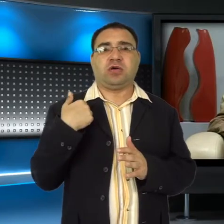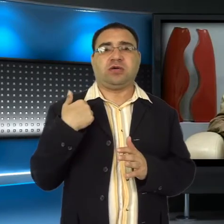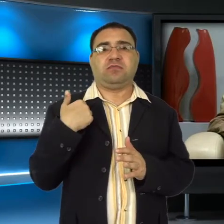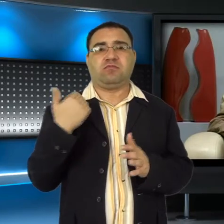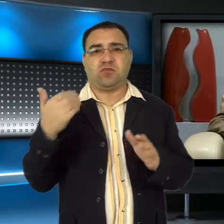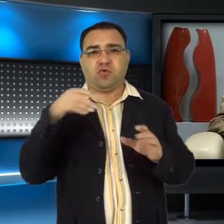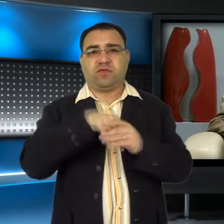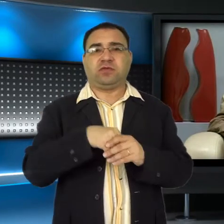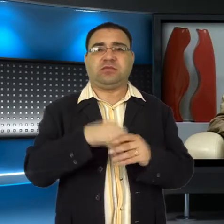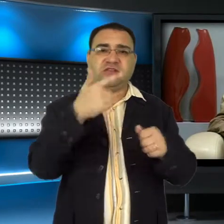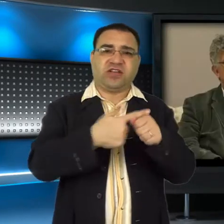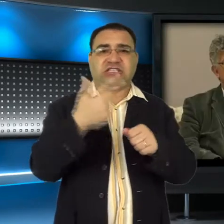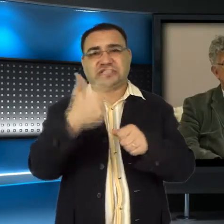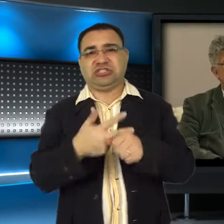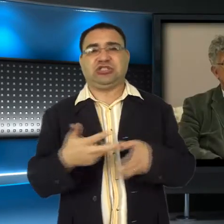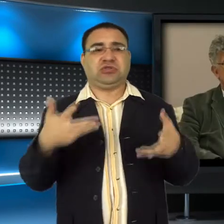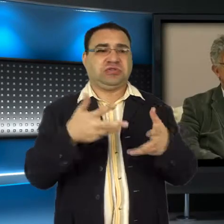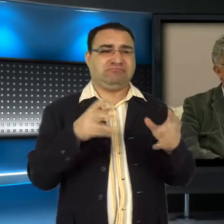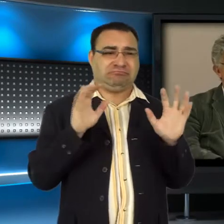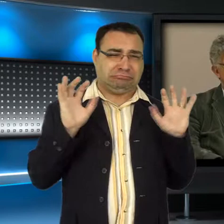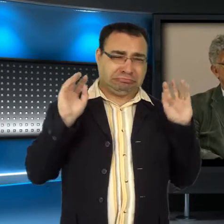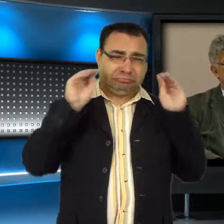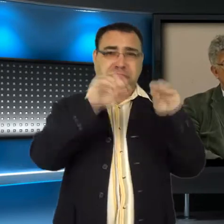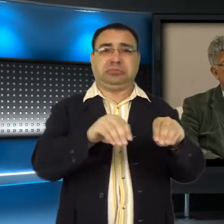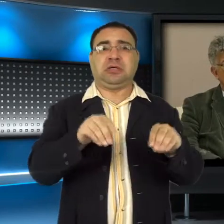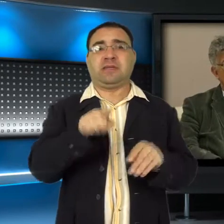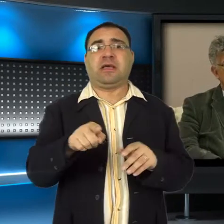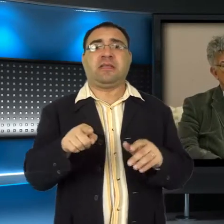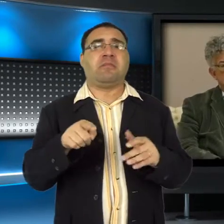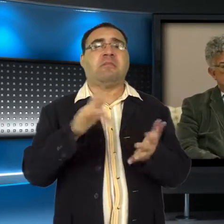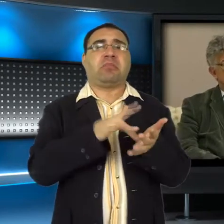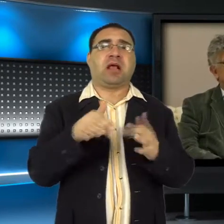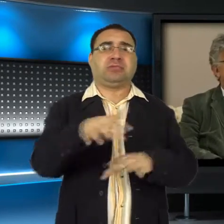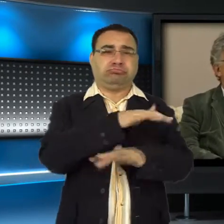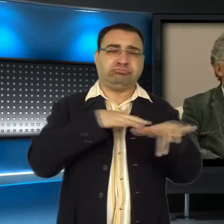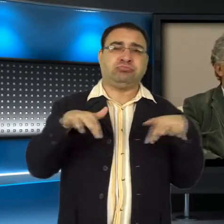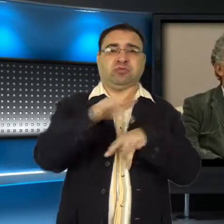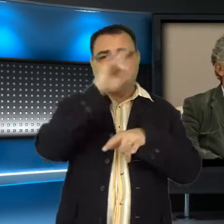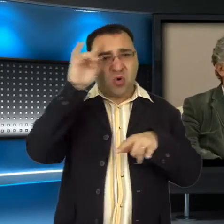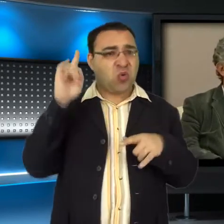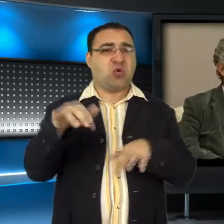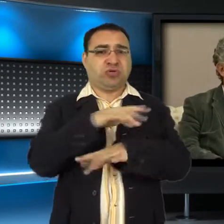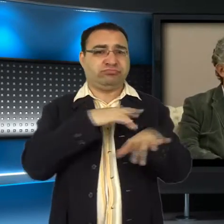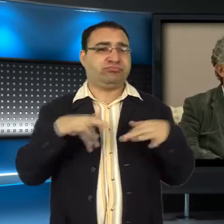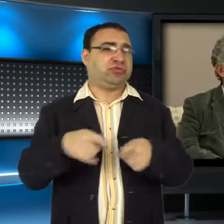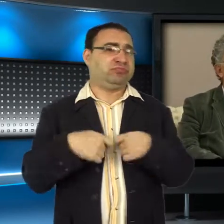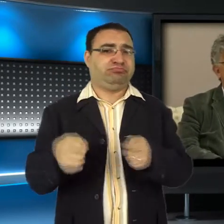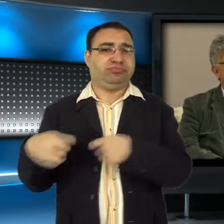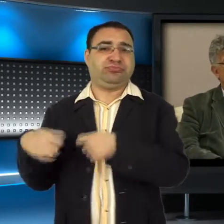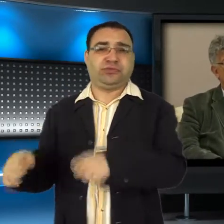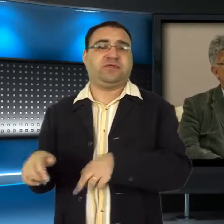20-30 stowarzyszeń, a ponieważ przez ten plac w sobotę po południu, gdzie jest bardzo duża aktywność komercyjna w